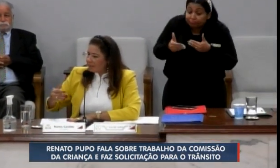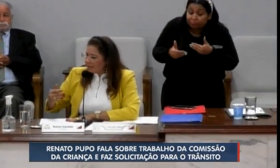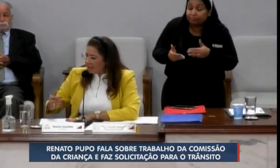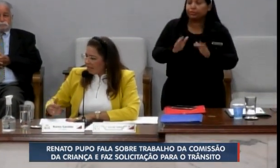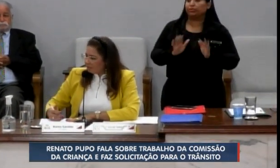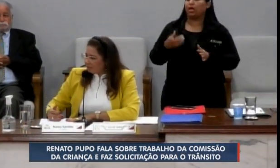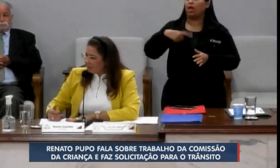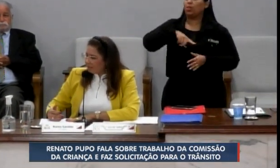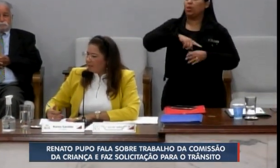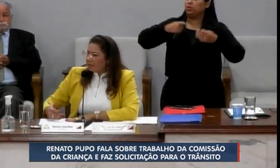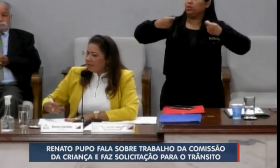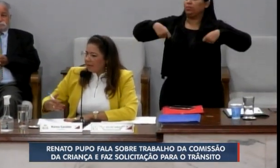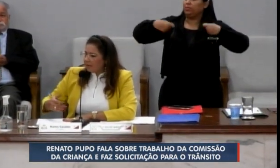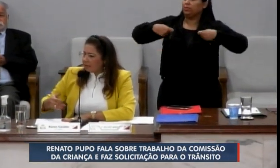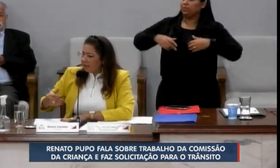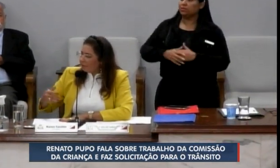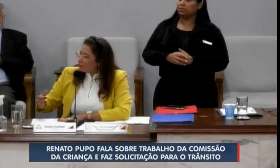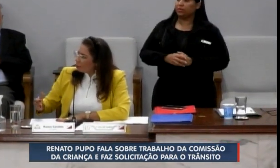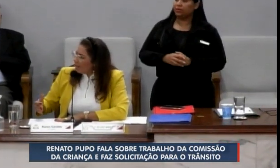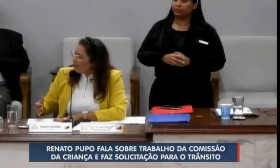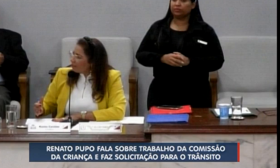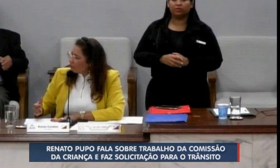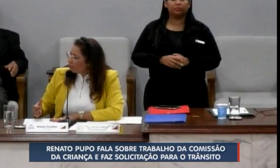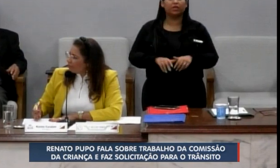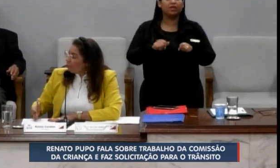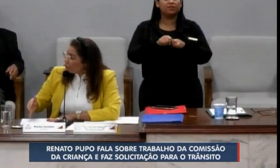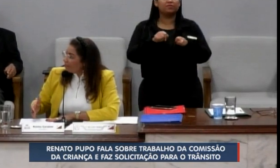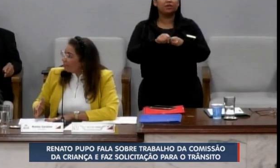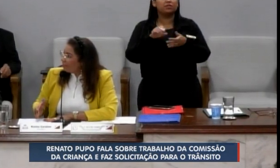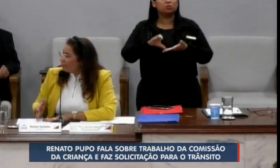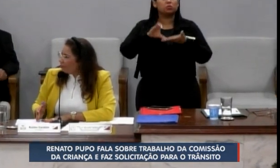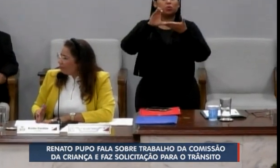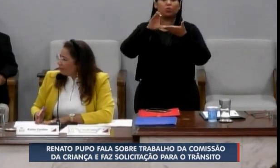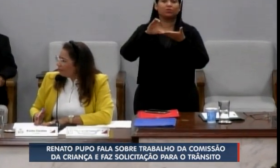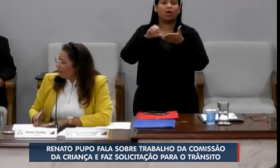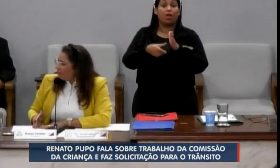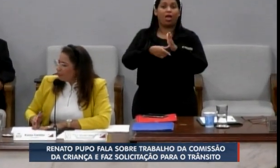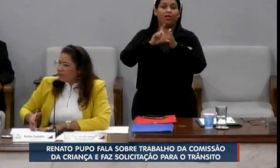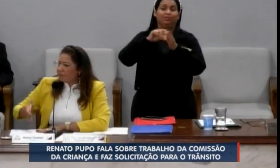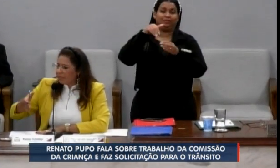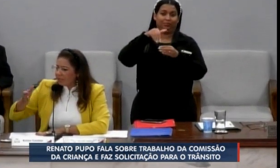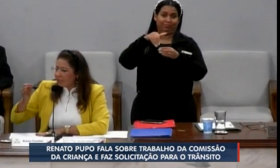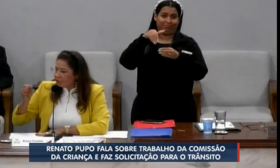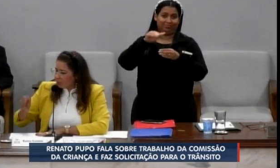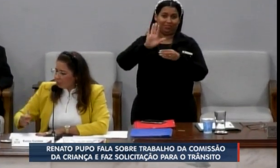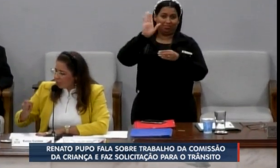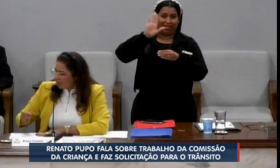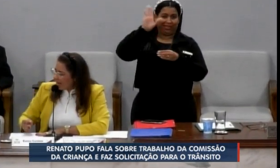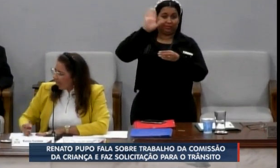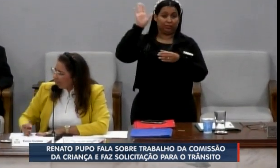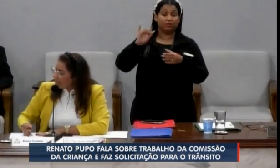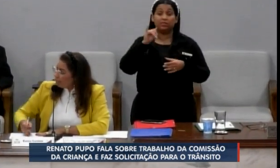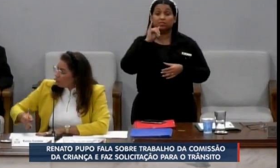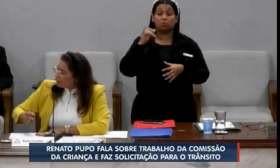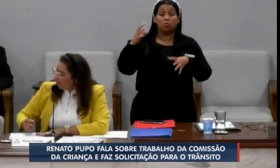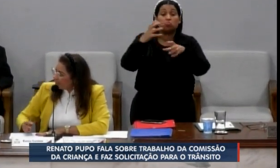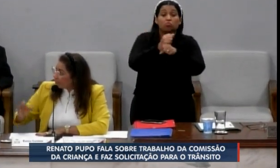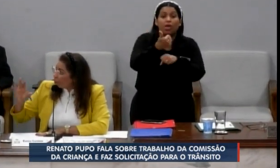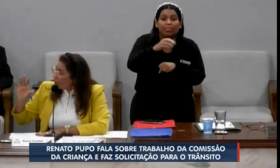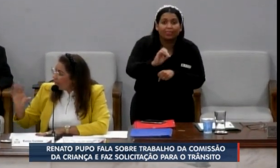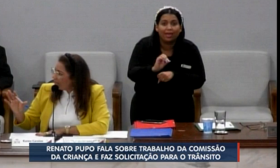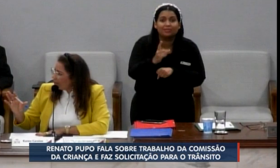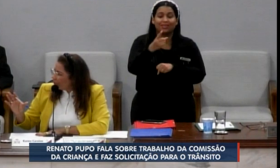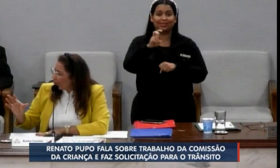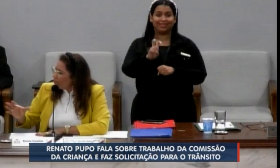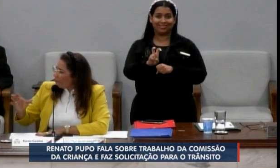gente precisava, né, efetuar esse conselho com essas eleições. Porque em vez de elegermos 10, seriam 15,